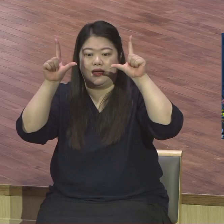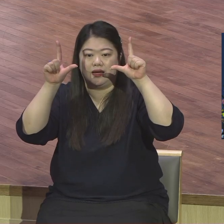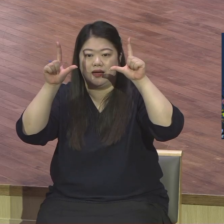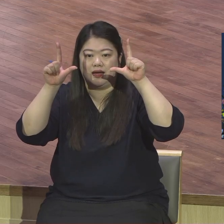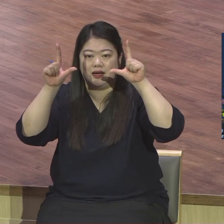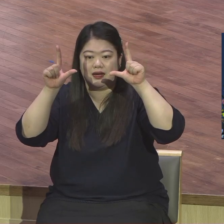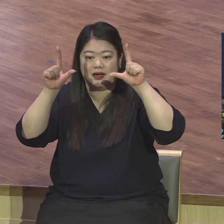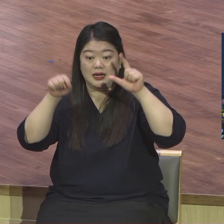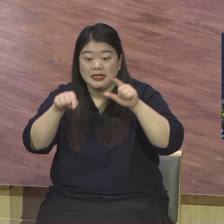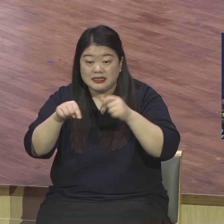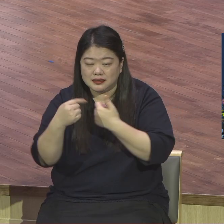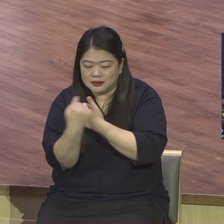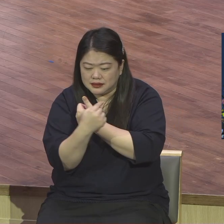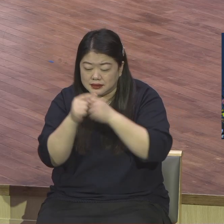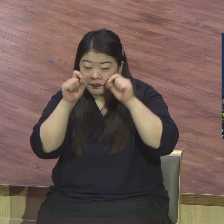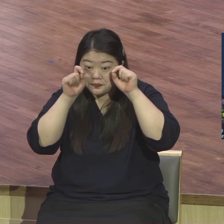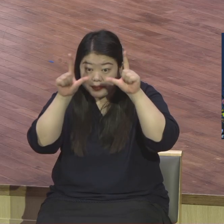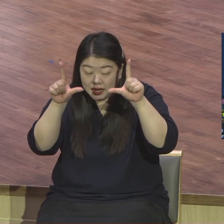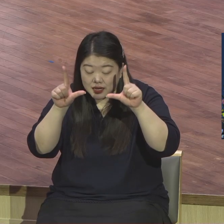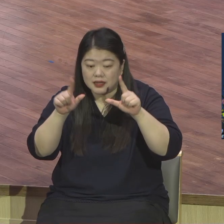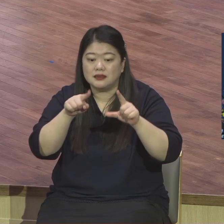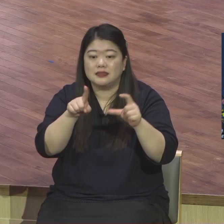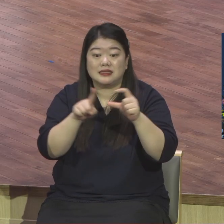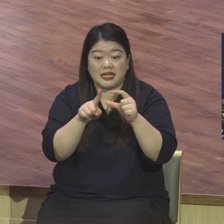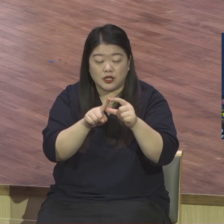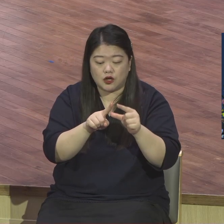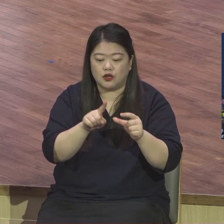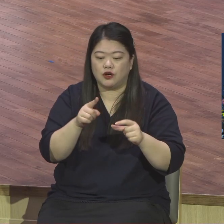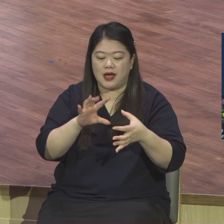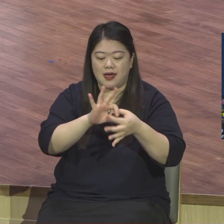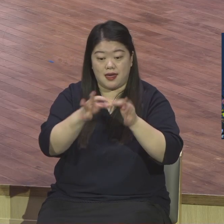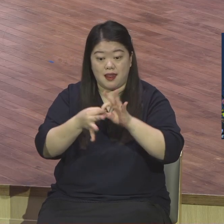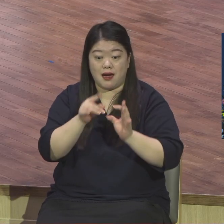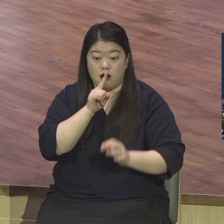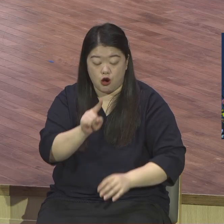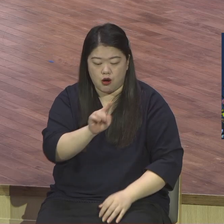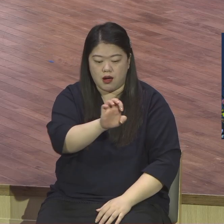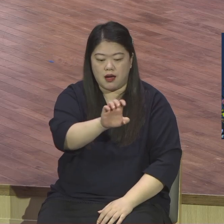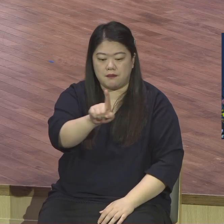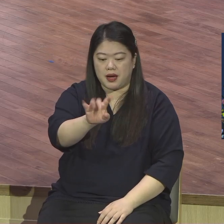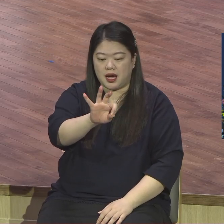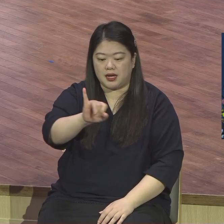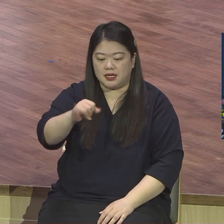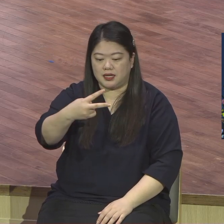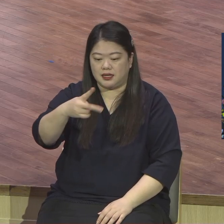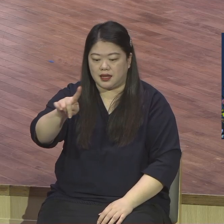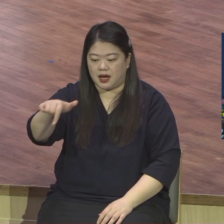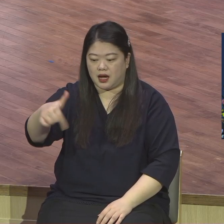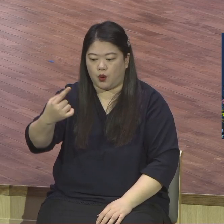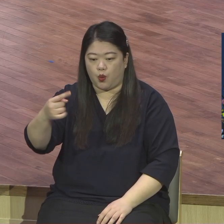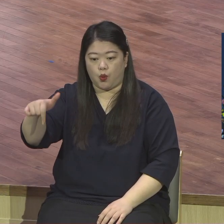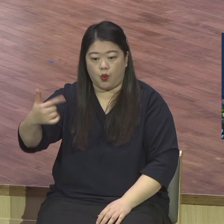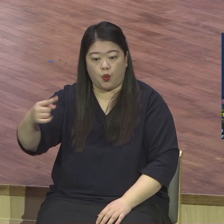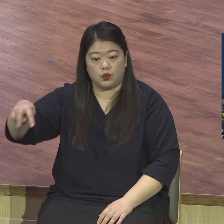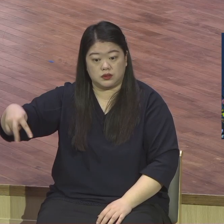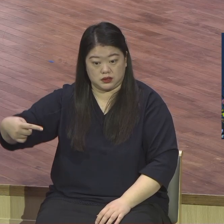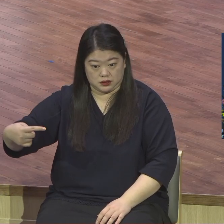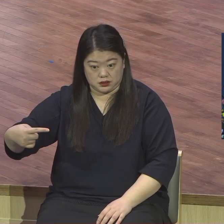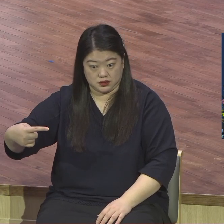파이다고고스. 파이다고고스랍니다. 이 초등교사, 어린 아이를 가르치는 이 가정교사를 의미하지요. 그